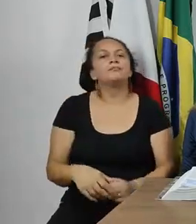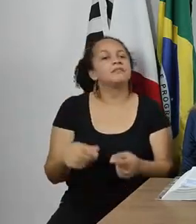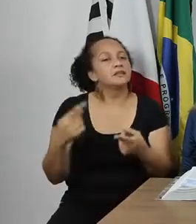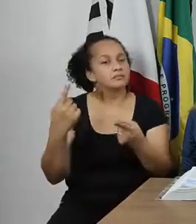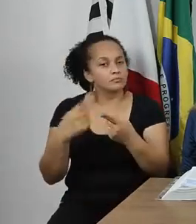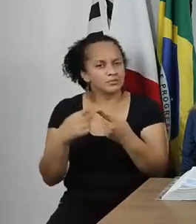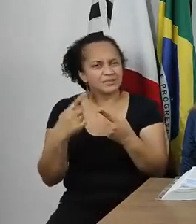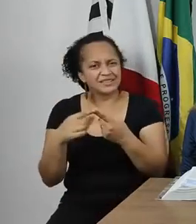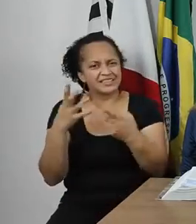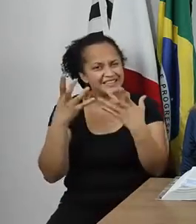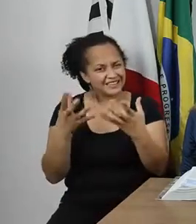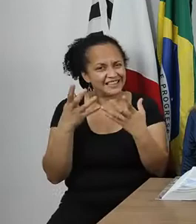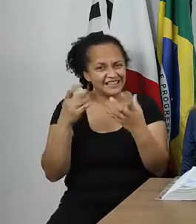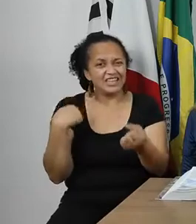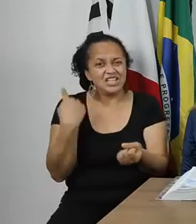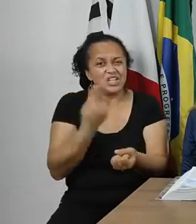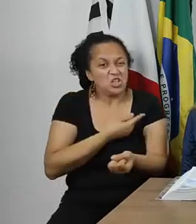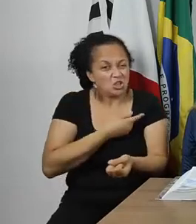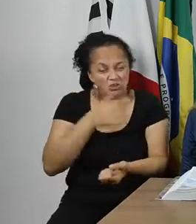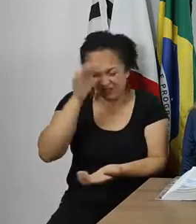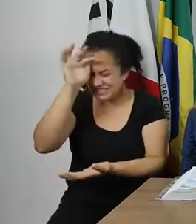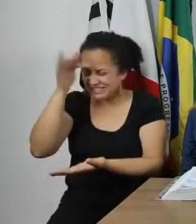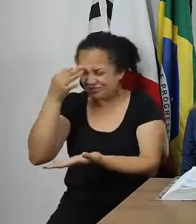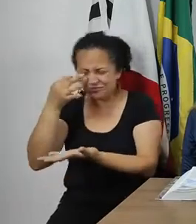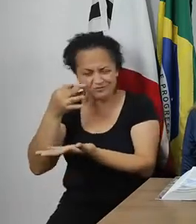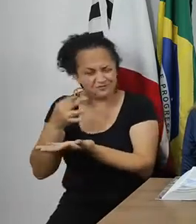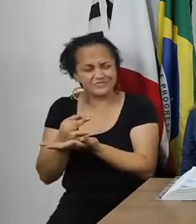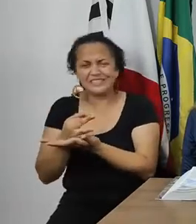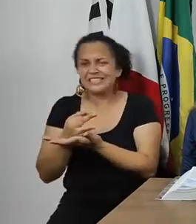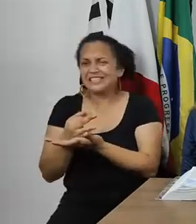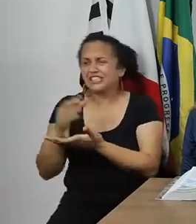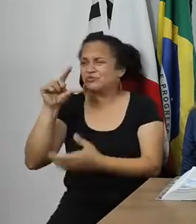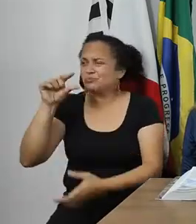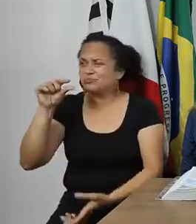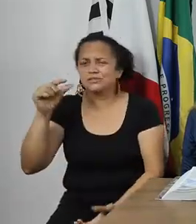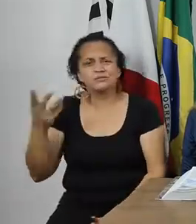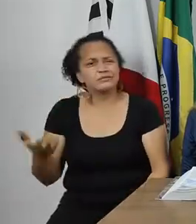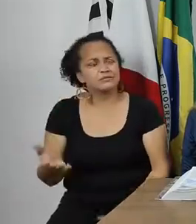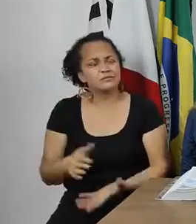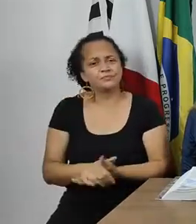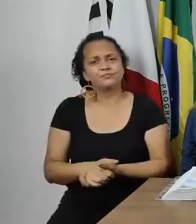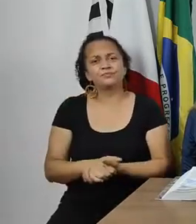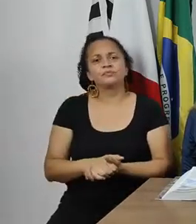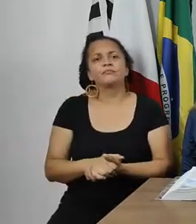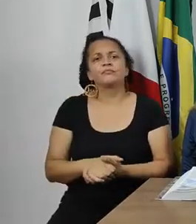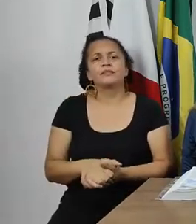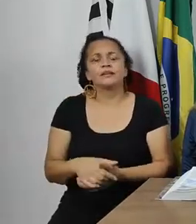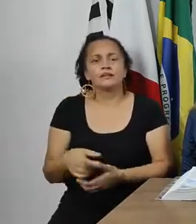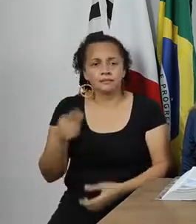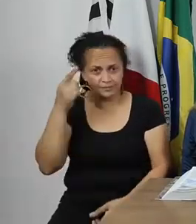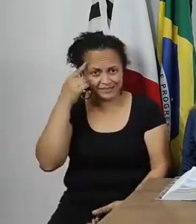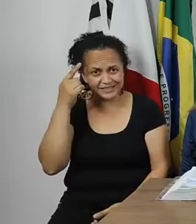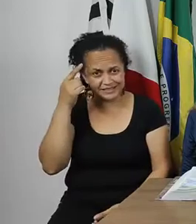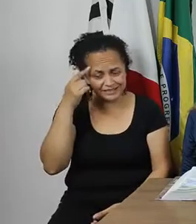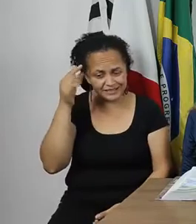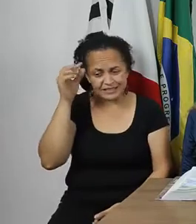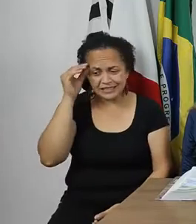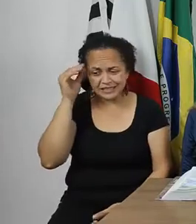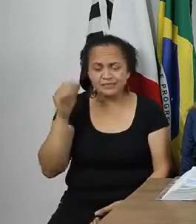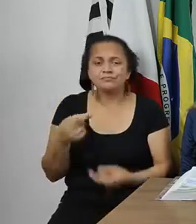para desmoralizar a nossa fé em Deus. Não é, lógico, psicologicamente,